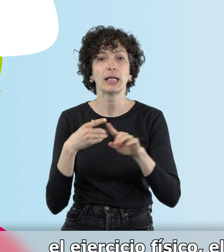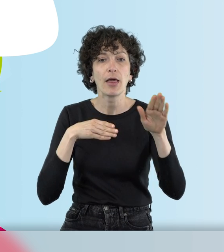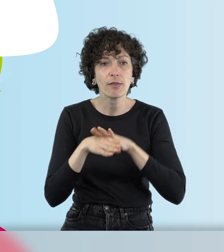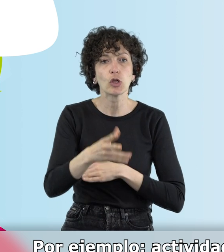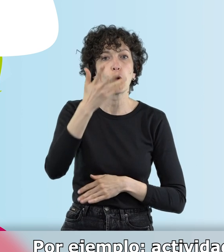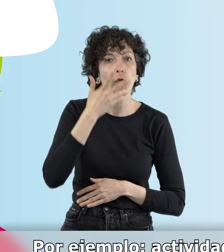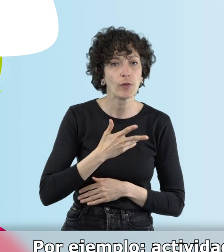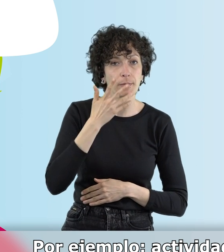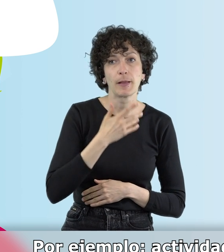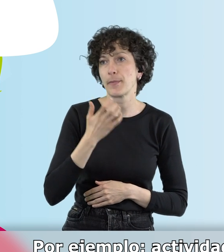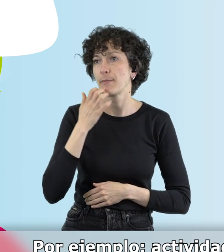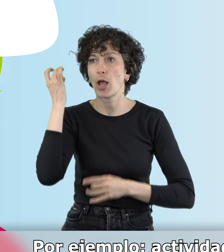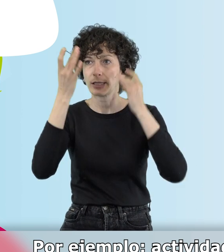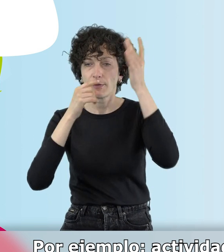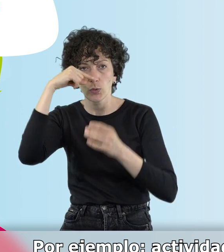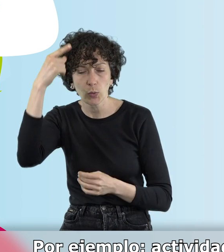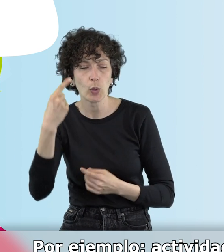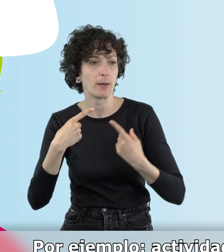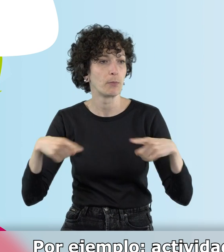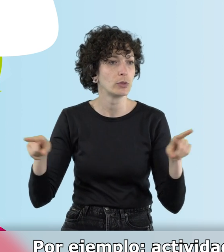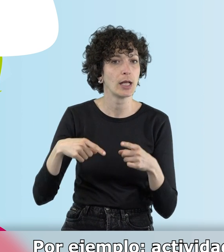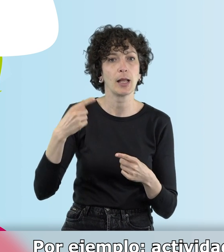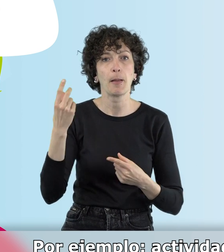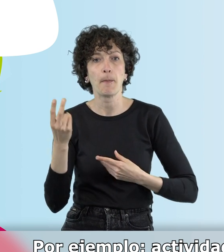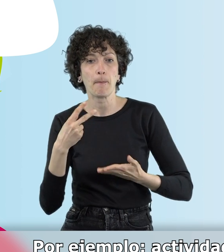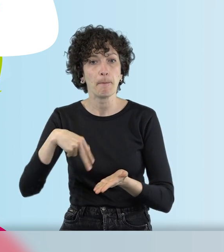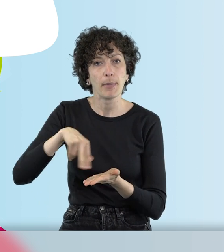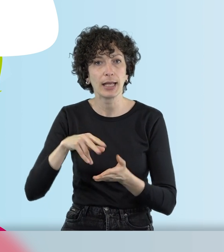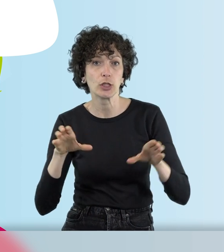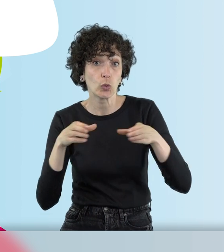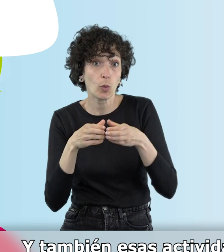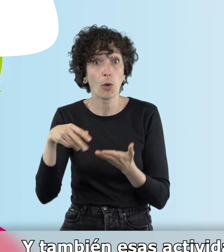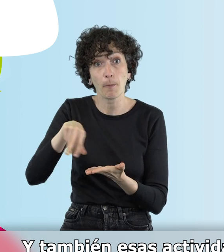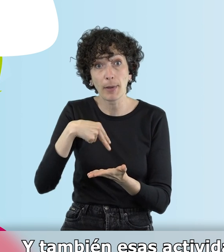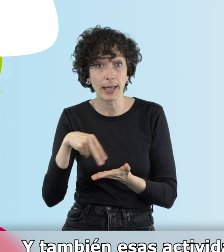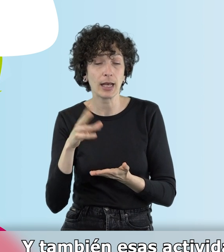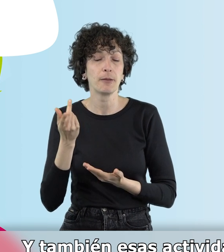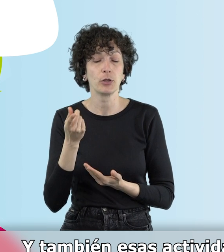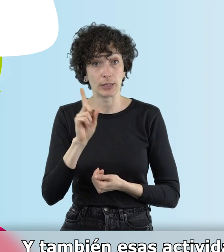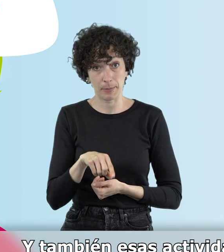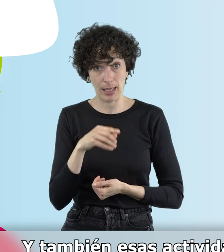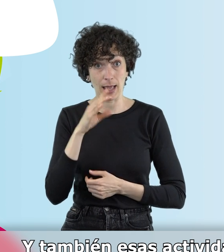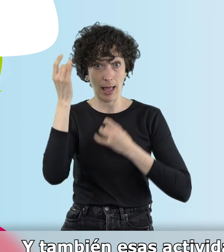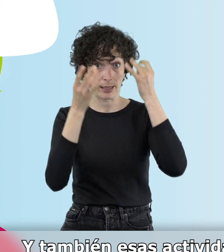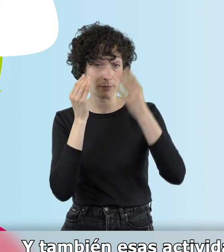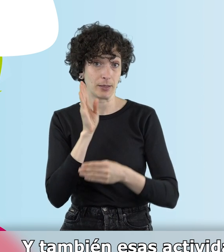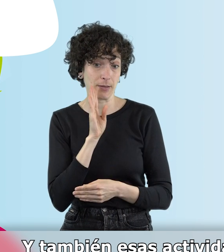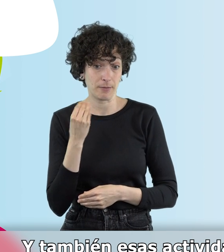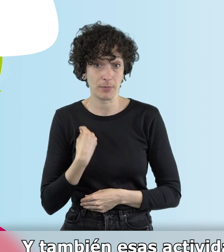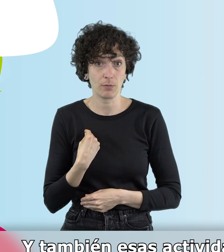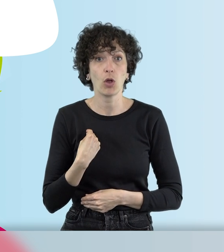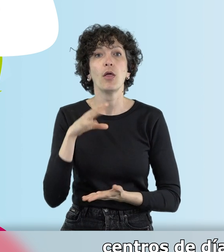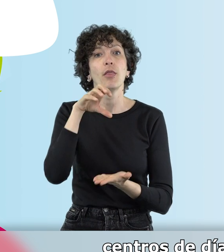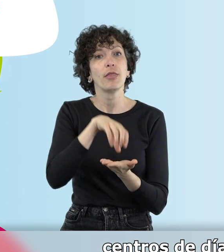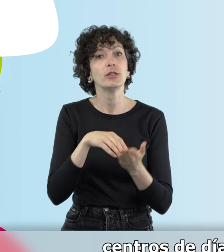al conocimiento, por ejemplo, actividades culturales, musicales, baile o rondallas. Y también esas actividades se prestan en